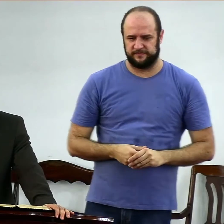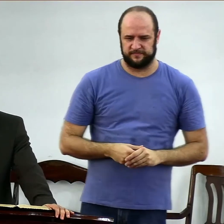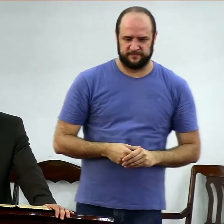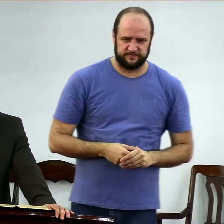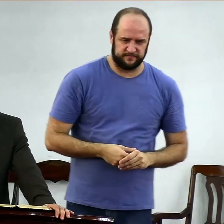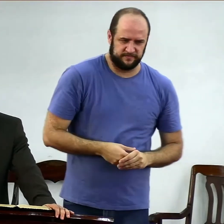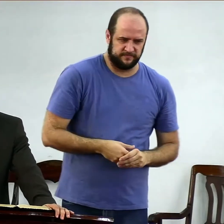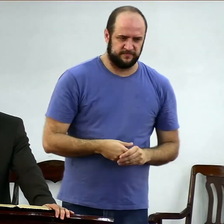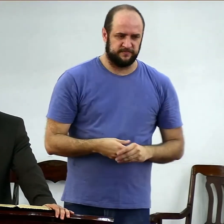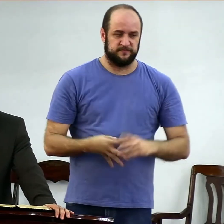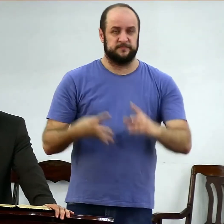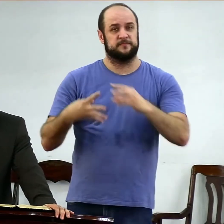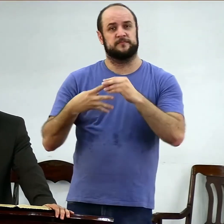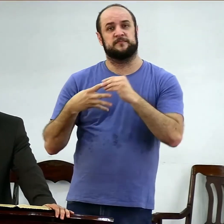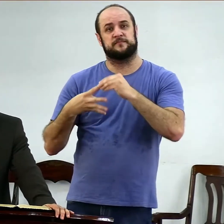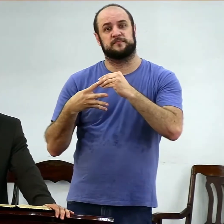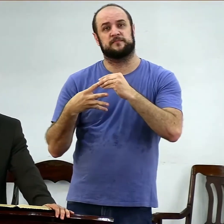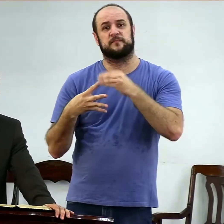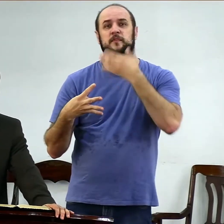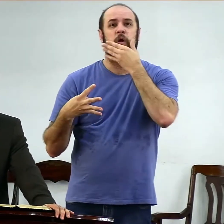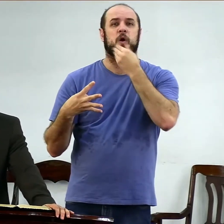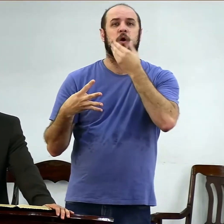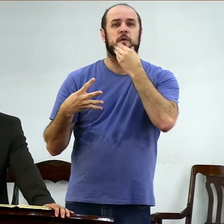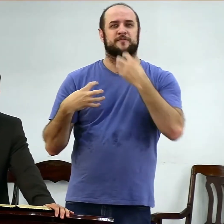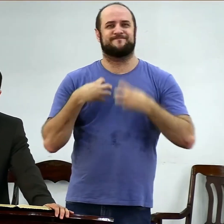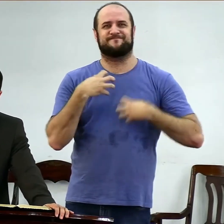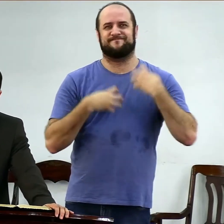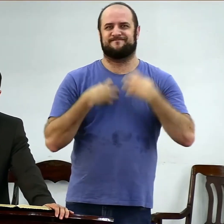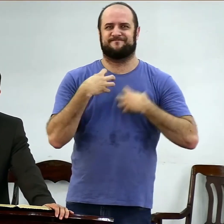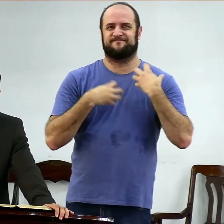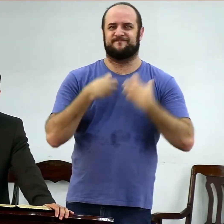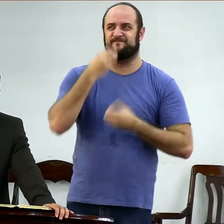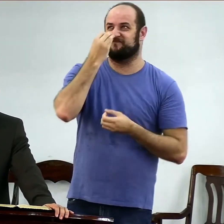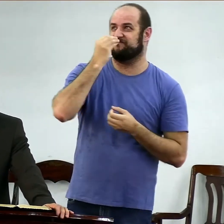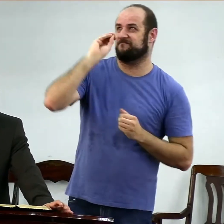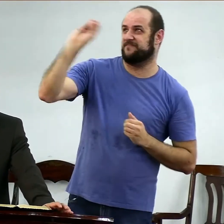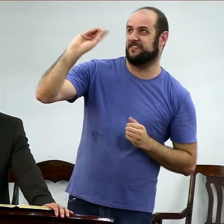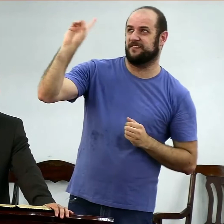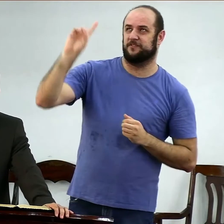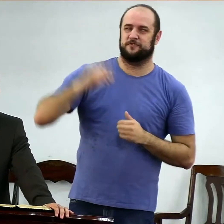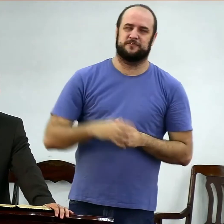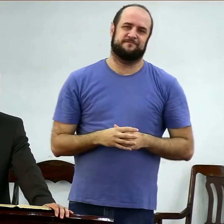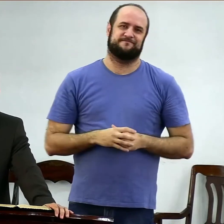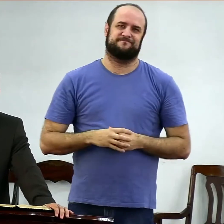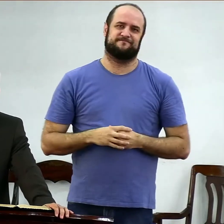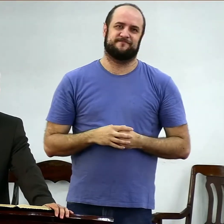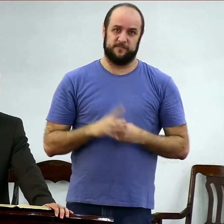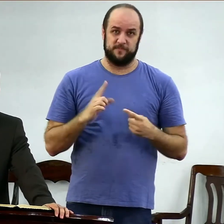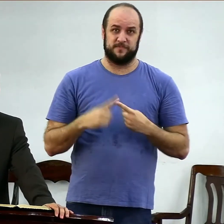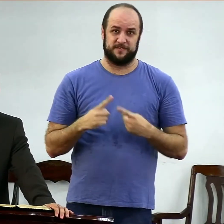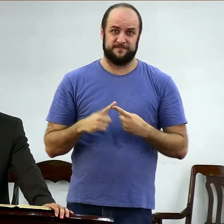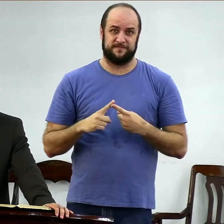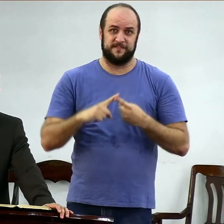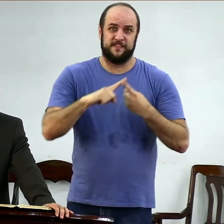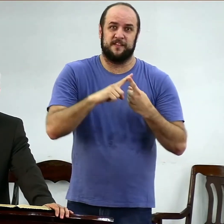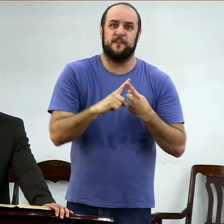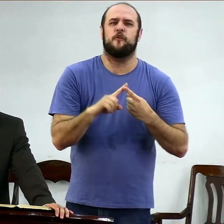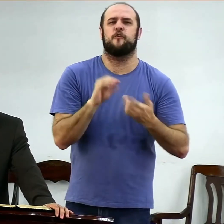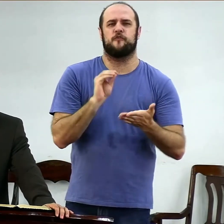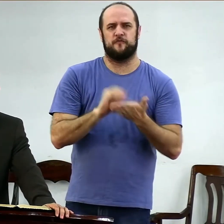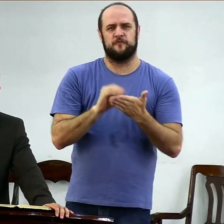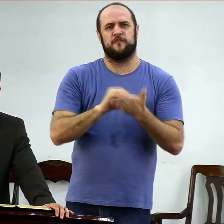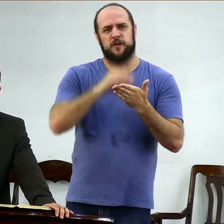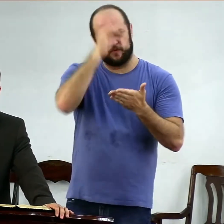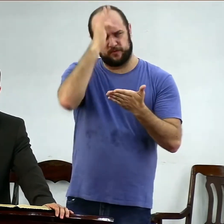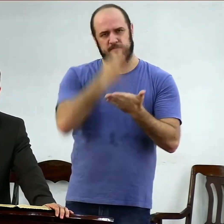O ansioso, ele ofende a Deus. Sabe por quê? Porque falta confiança.